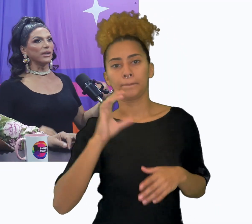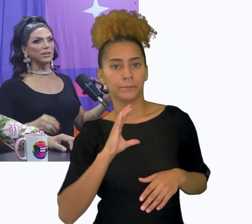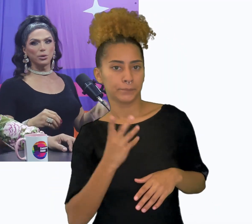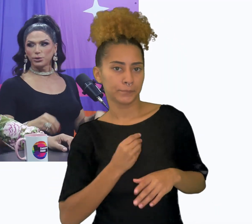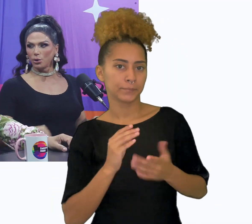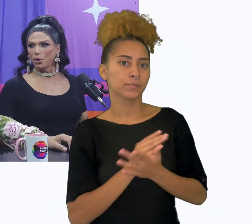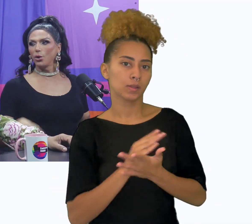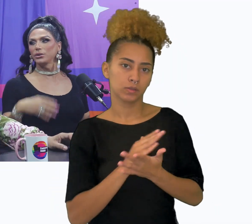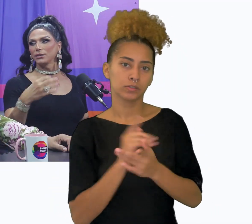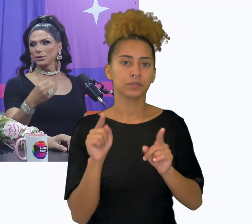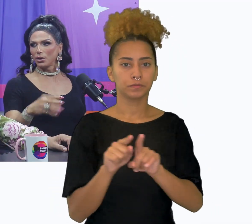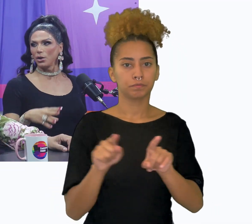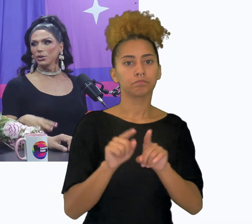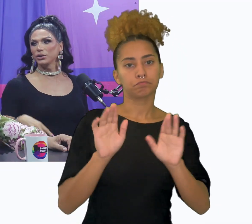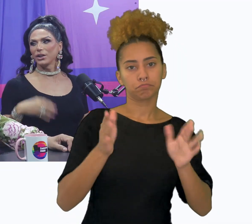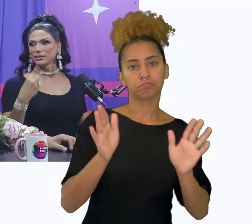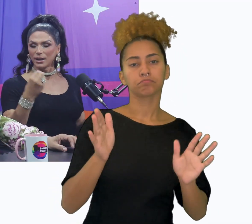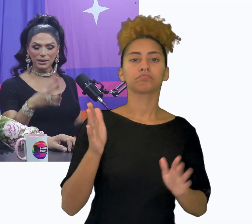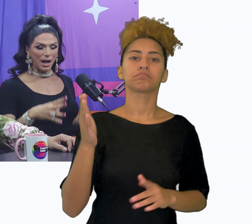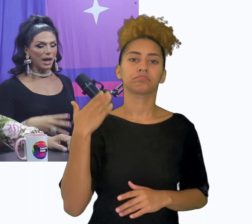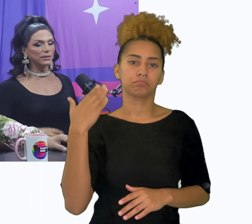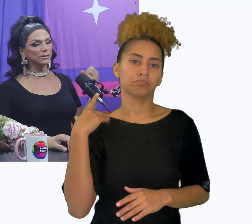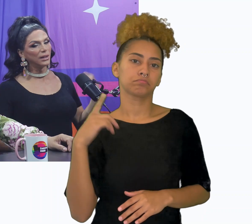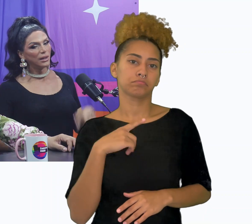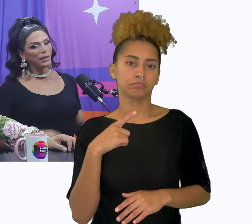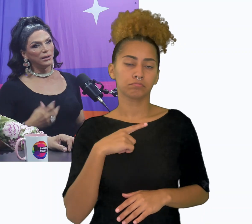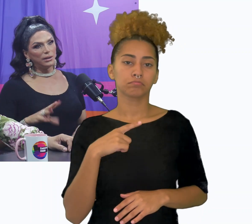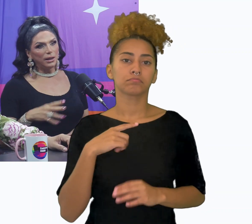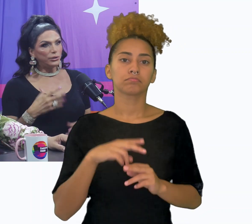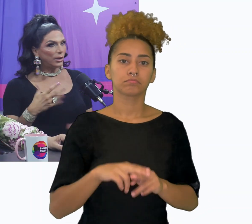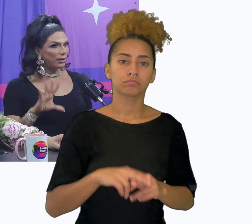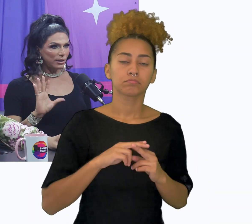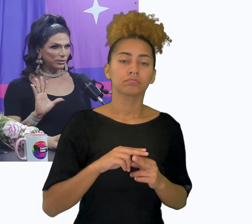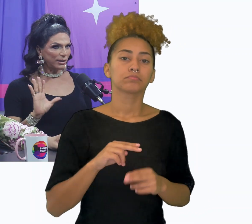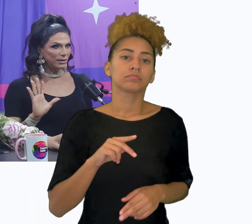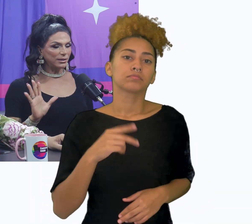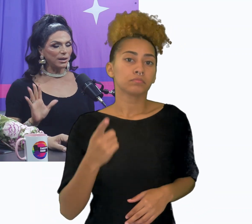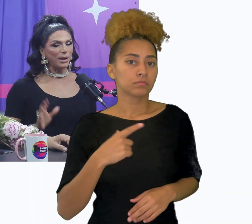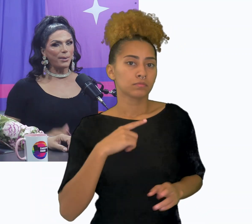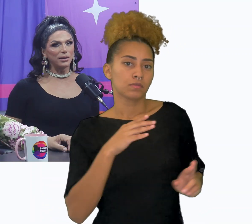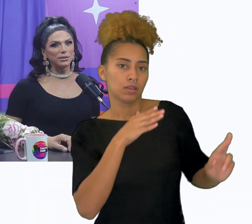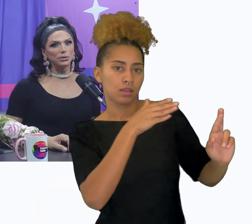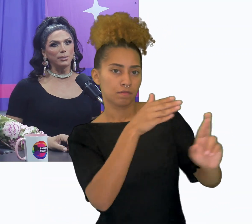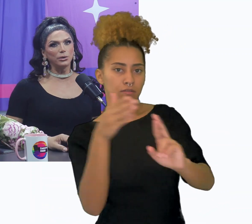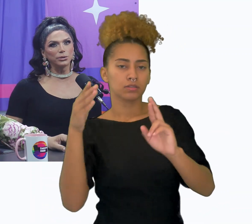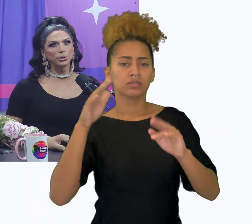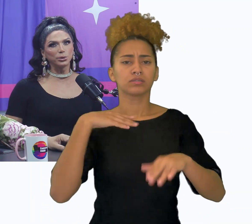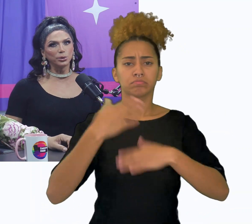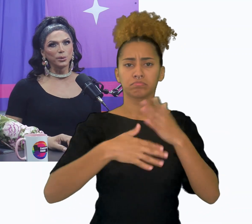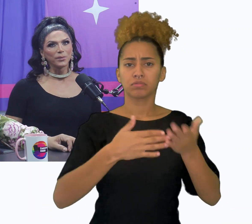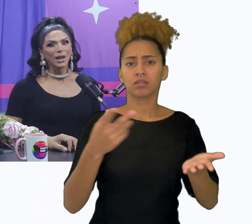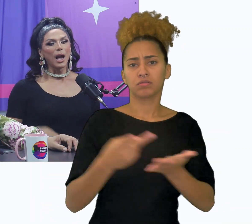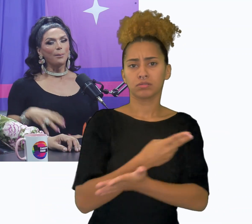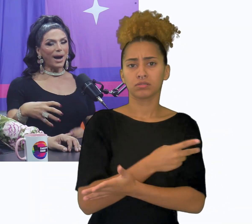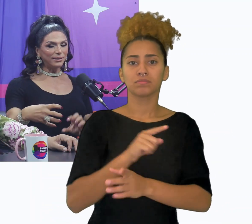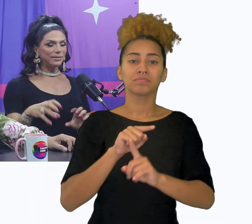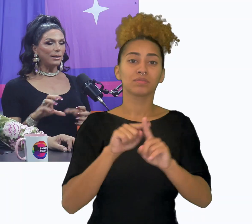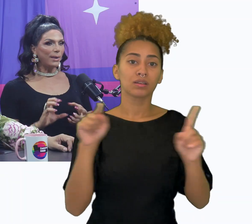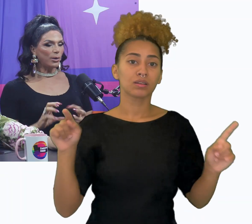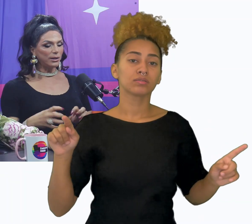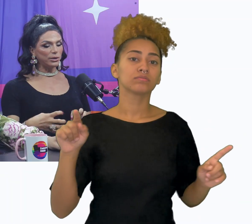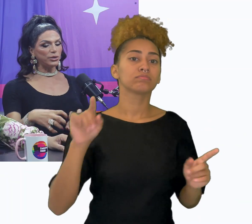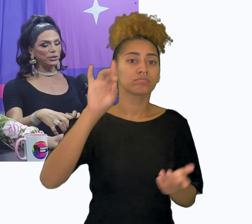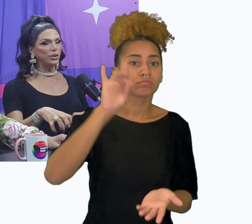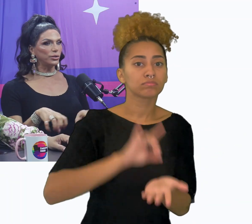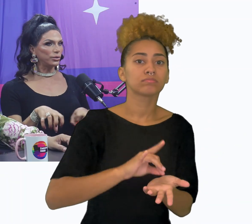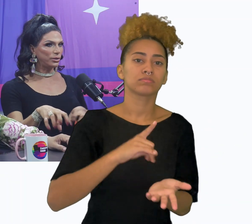trans que faziam shows, as andrógenas, as caricatas. E aí tinha as vertentes que também apareciam no meio disso tudo. Mas